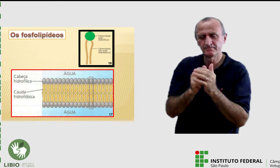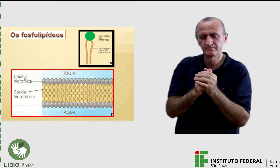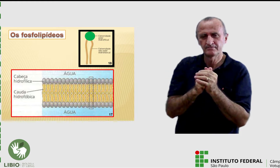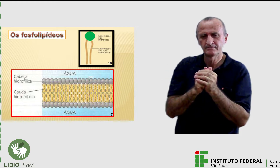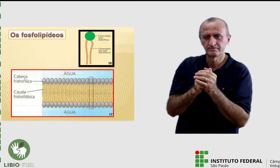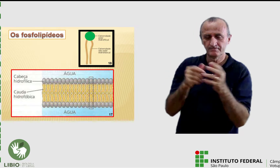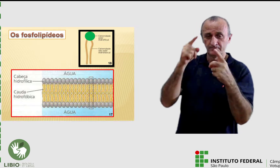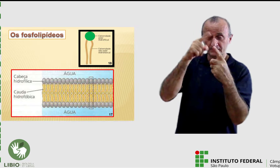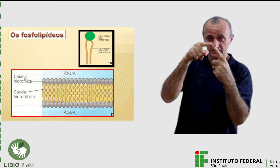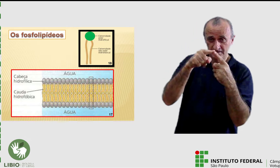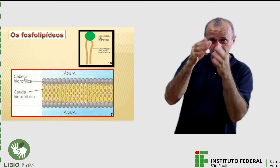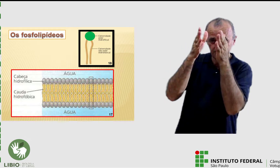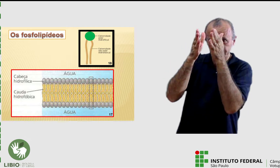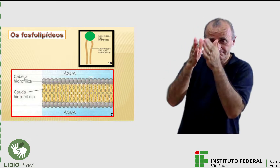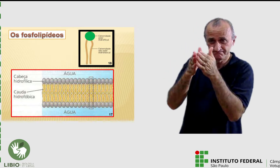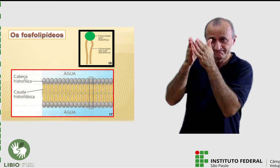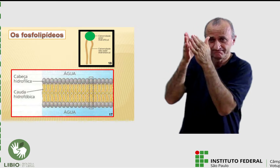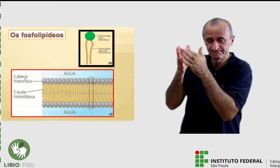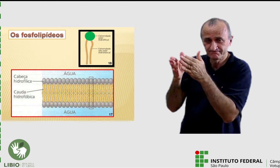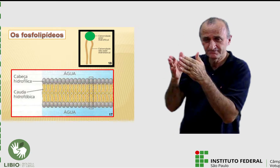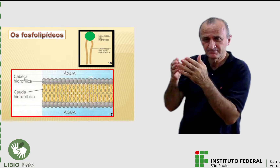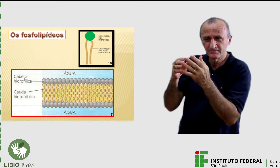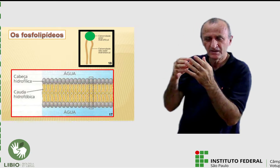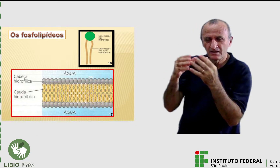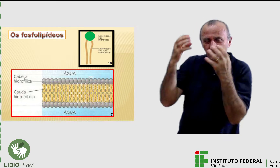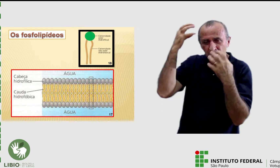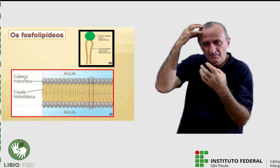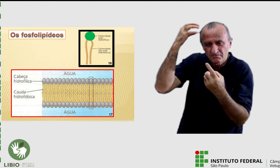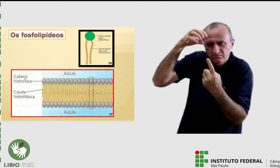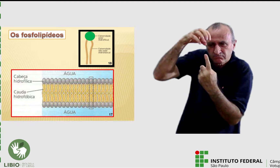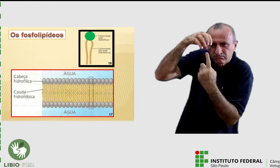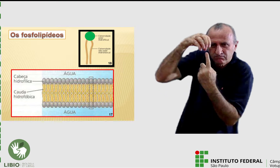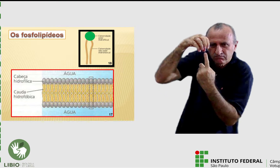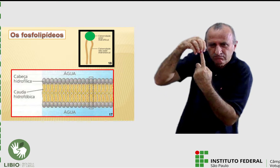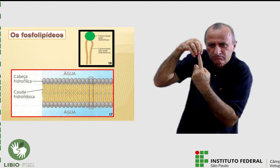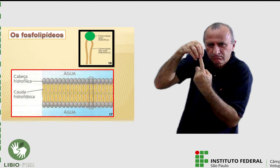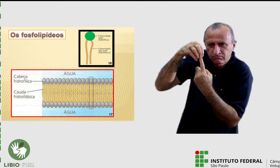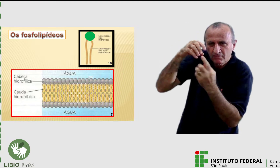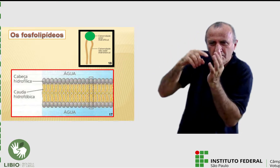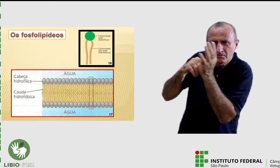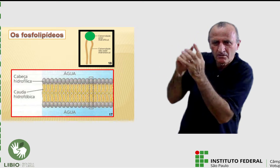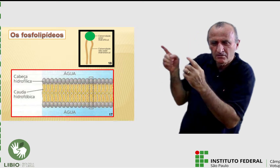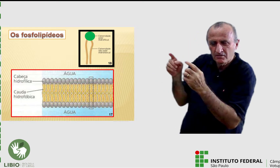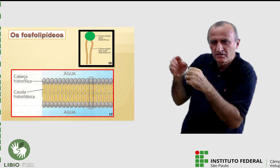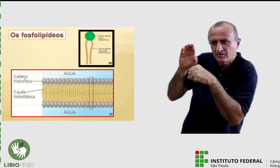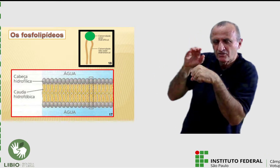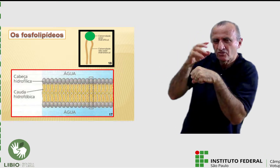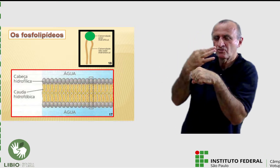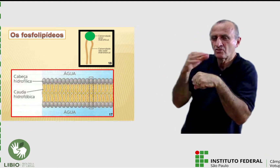A primeira parte é a cabeça, representada pelo círculo em